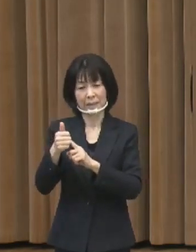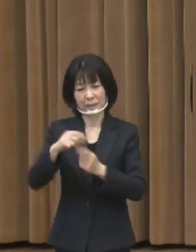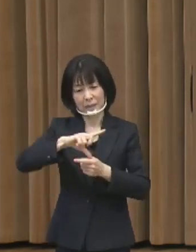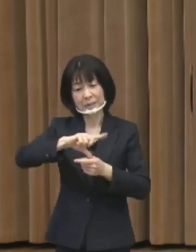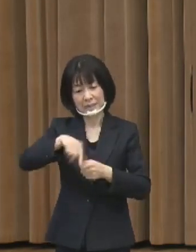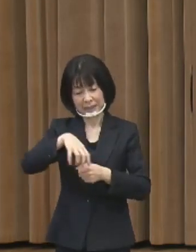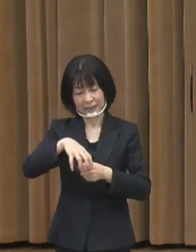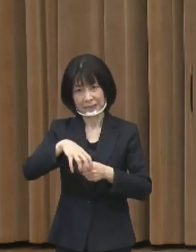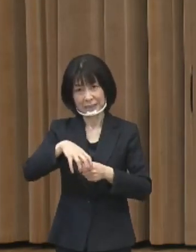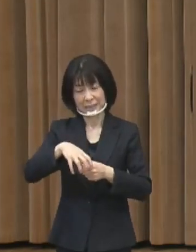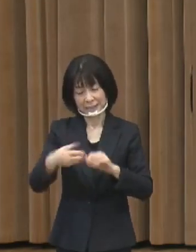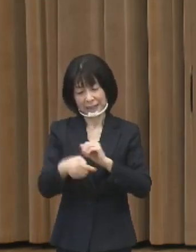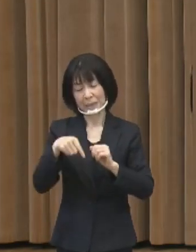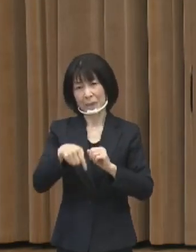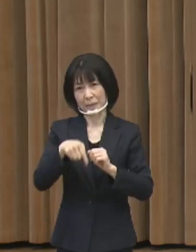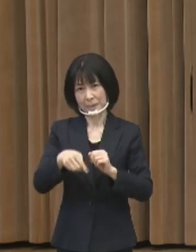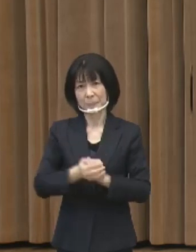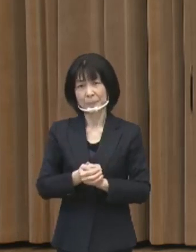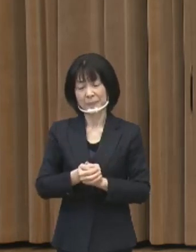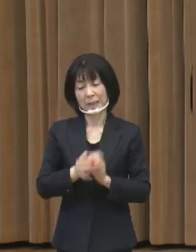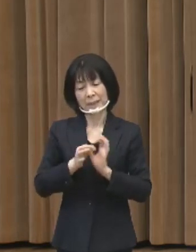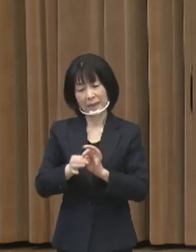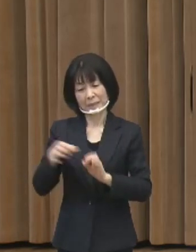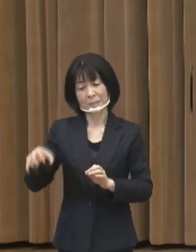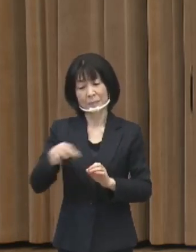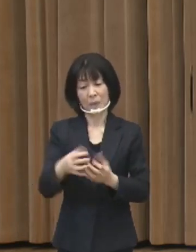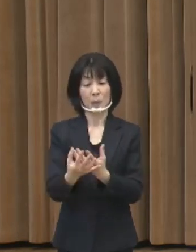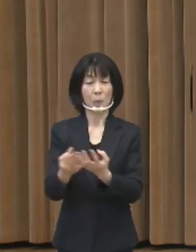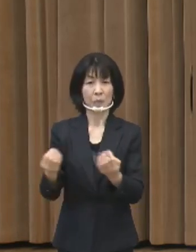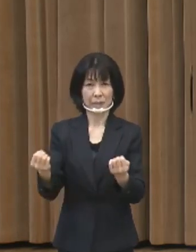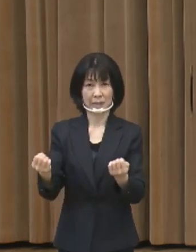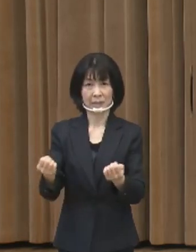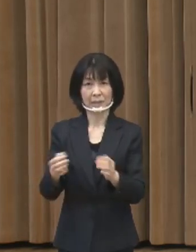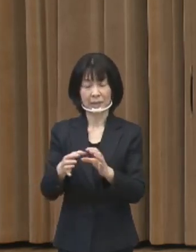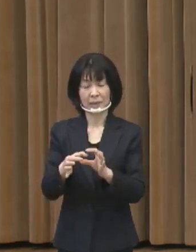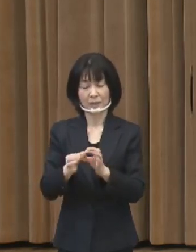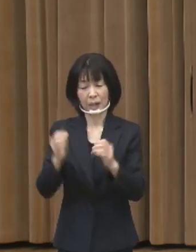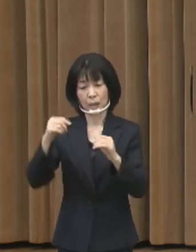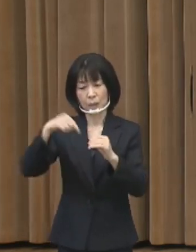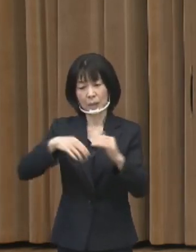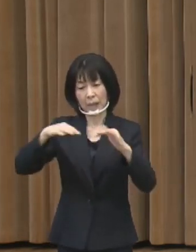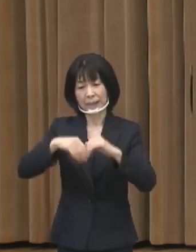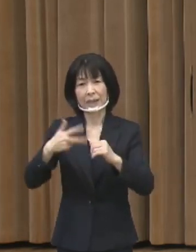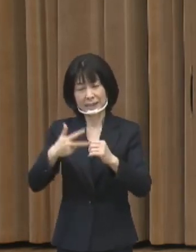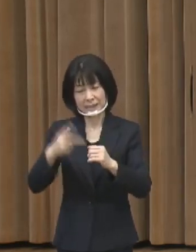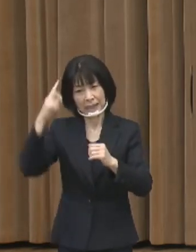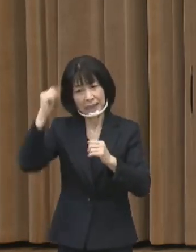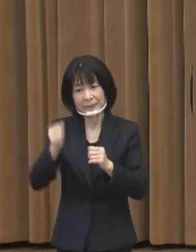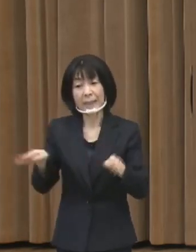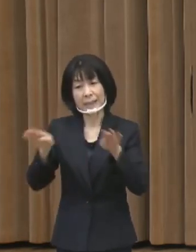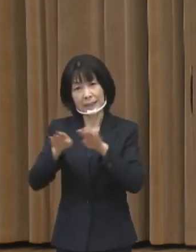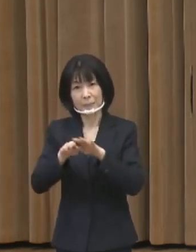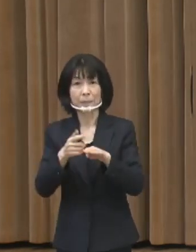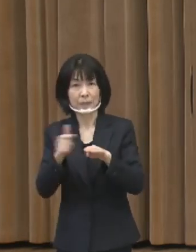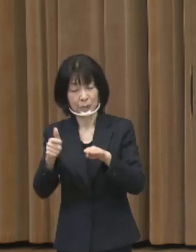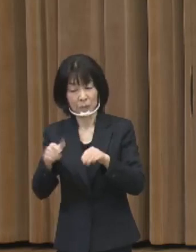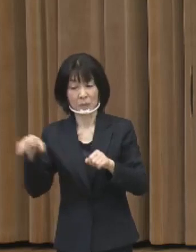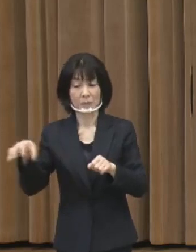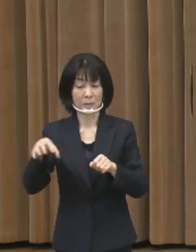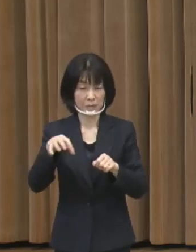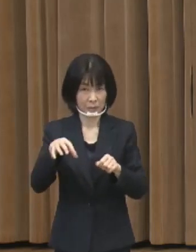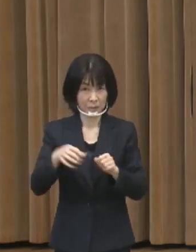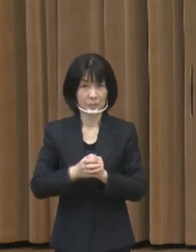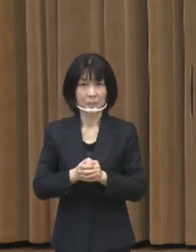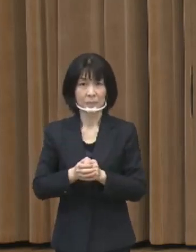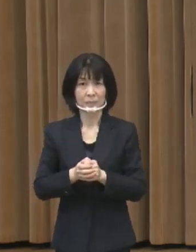出身地を抱えておりますし、関連する場所も多いので、深谷市の渋沢栄一記念館をゆかりとするスポットだとかです